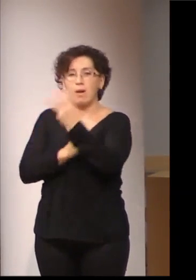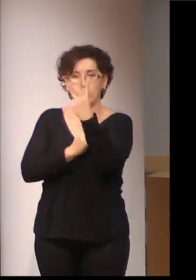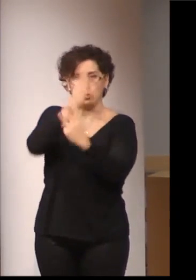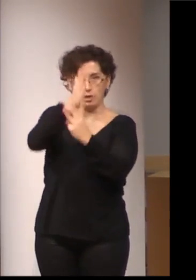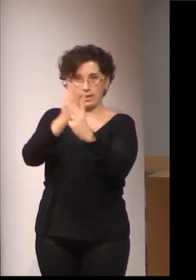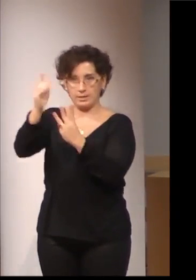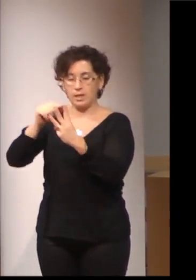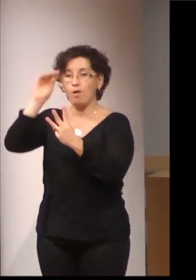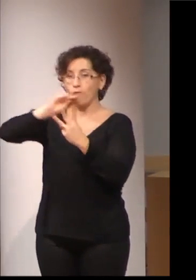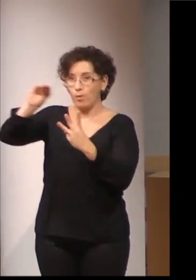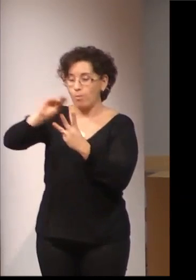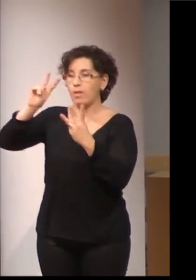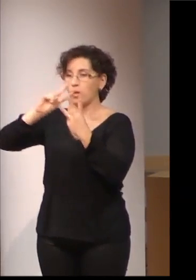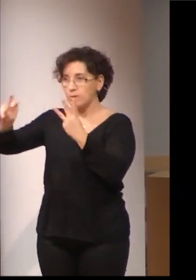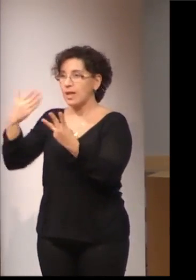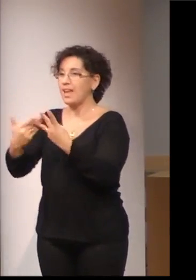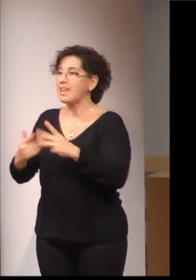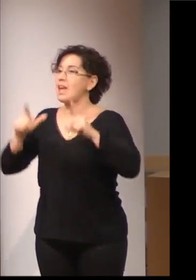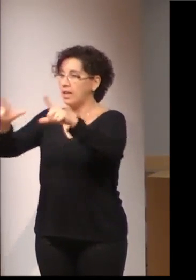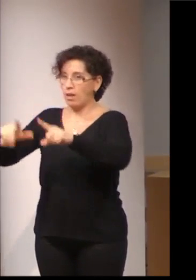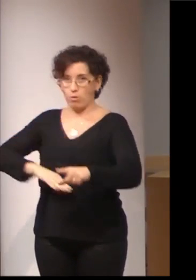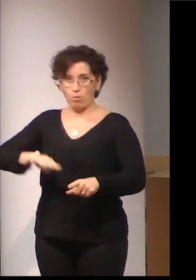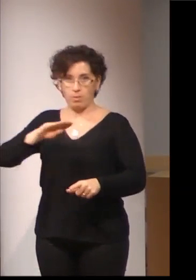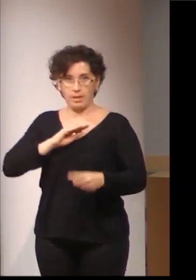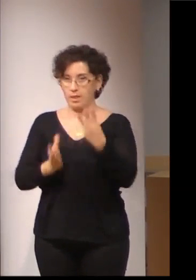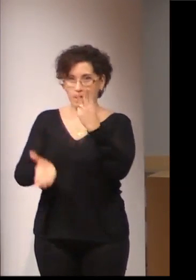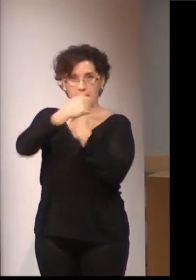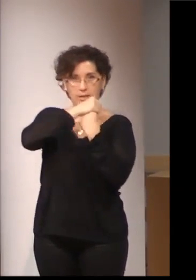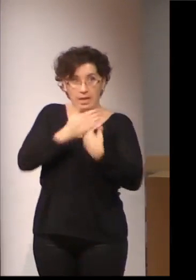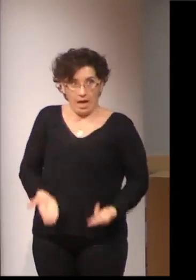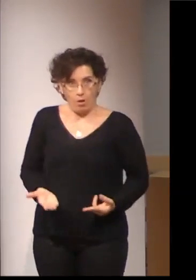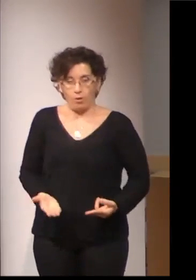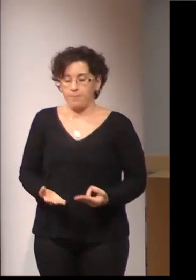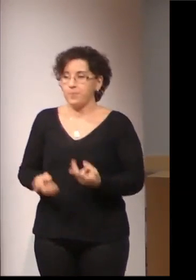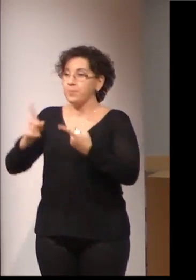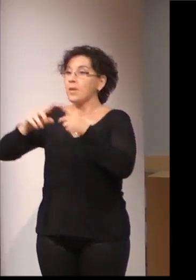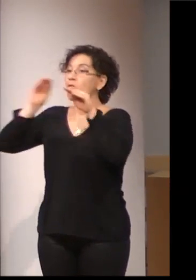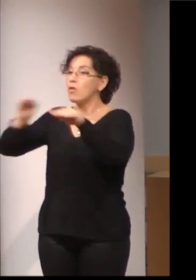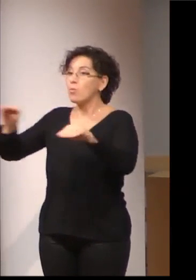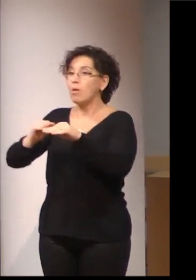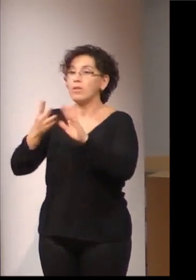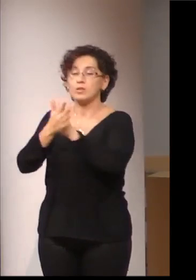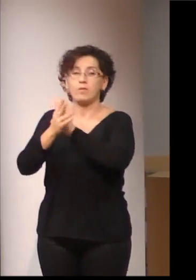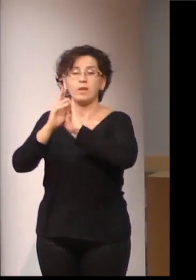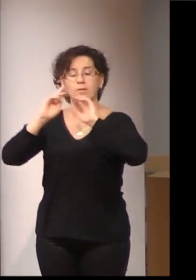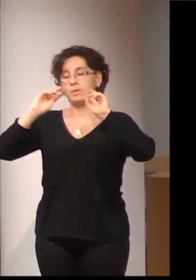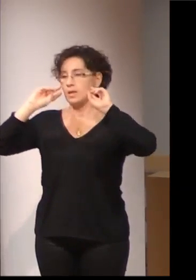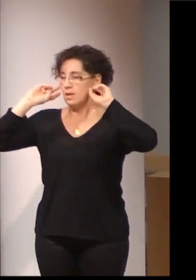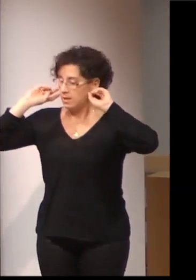Formación, investigación y acreditación de competencias. En formación, pues en la reactivación y